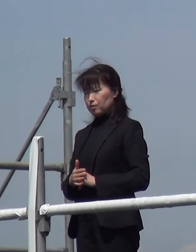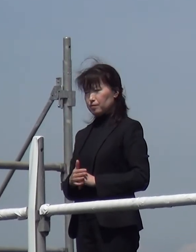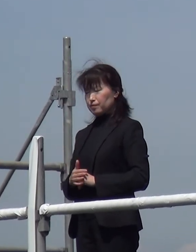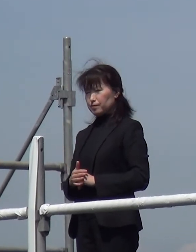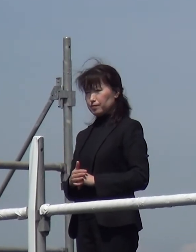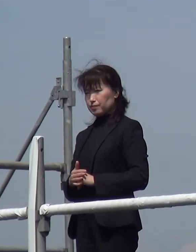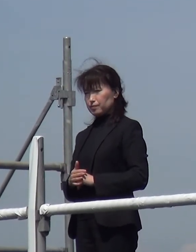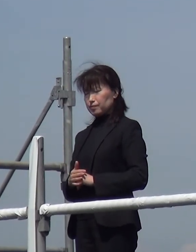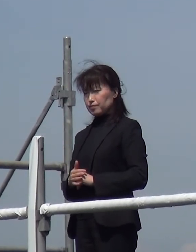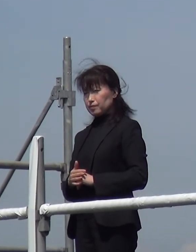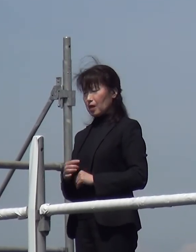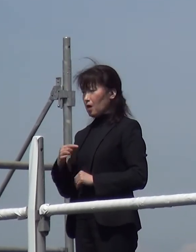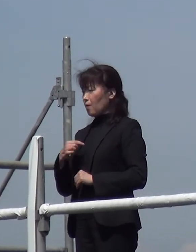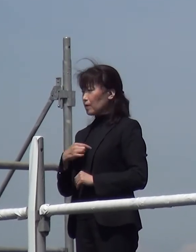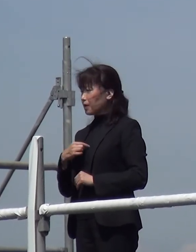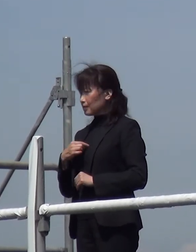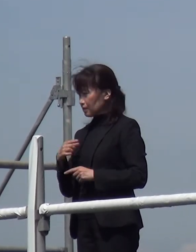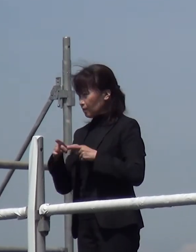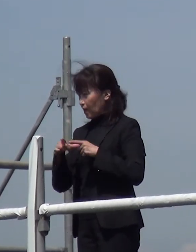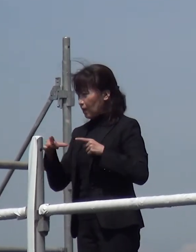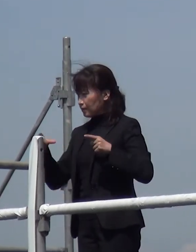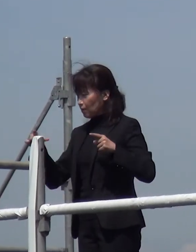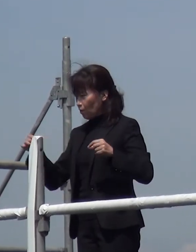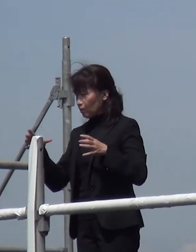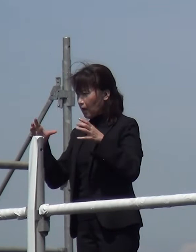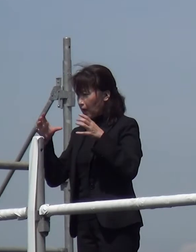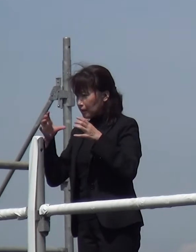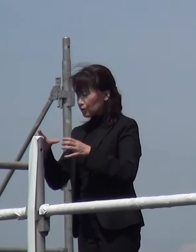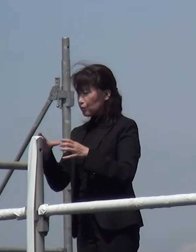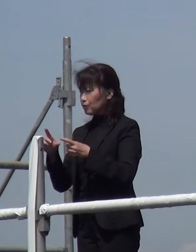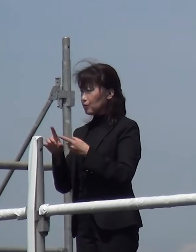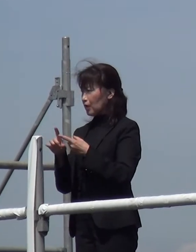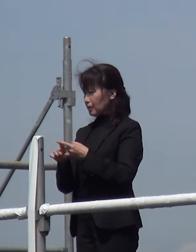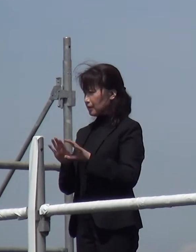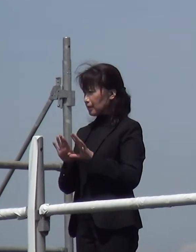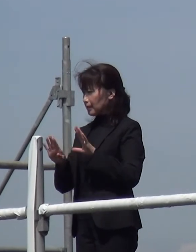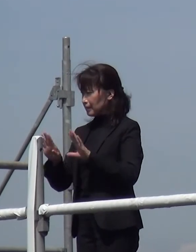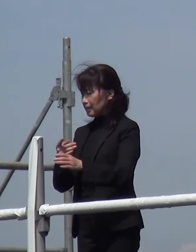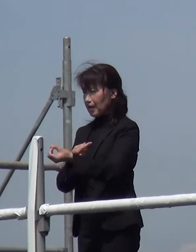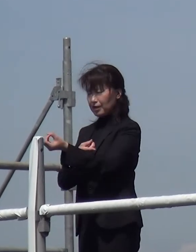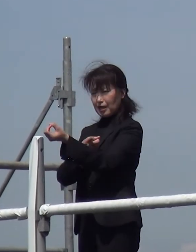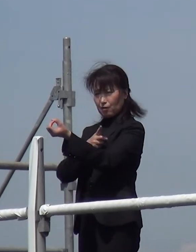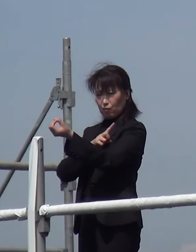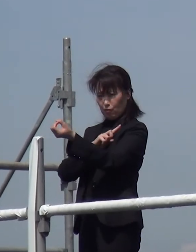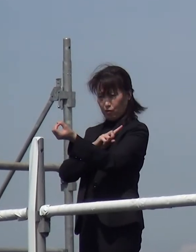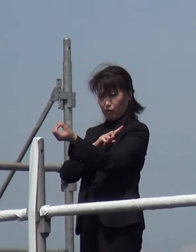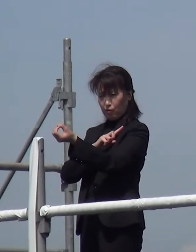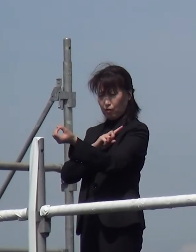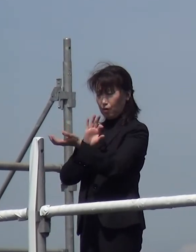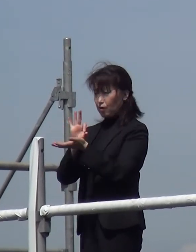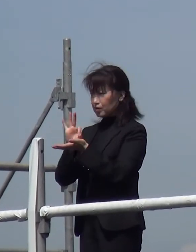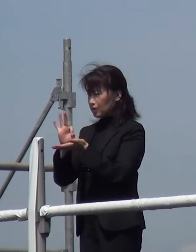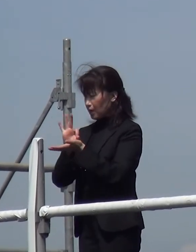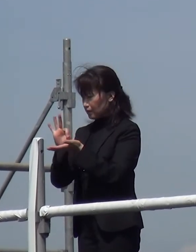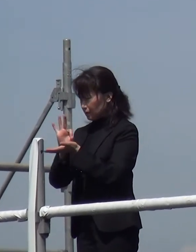は日本が集団自衛権を用いて世